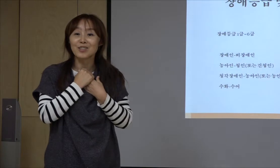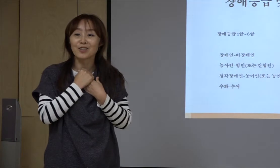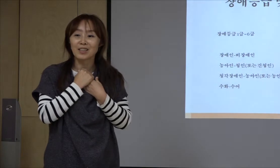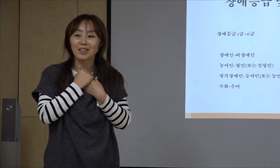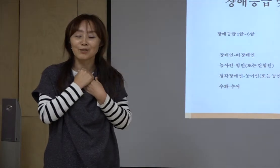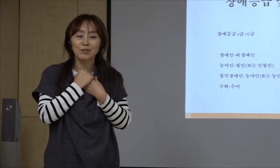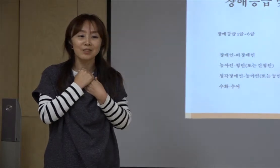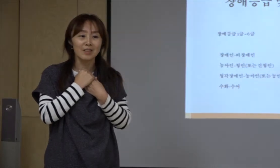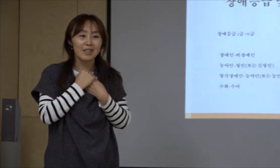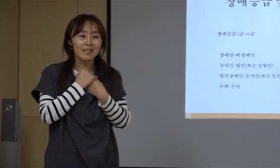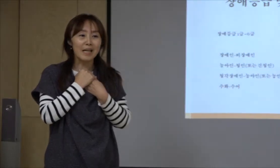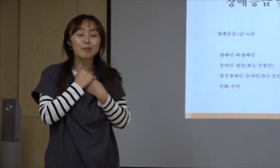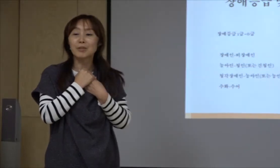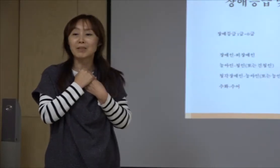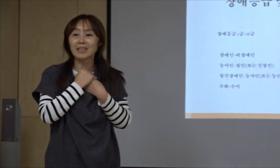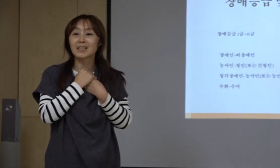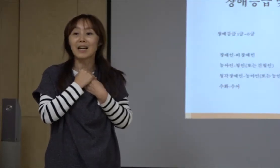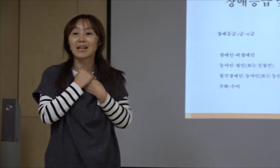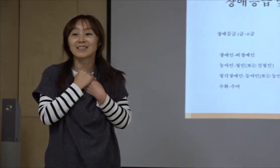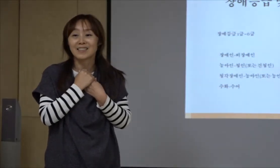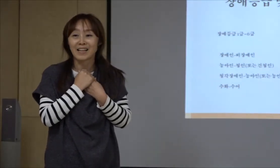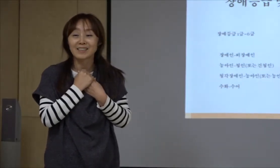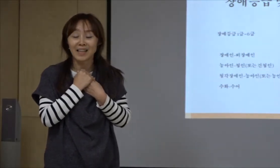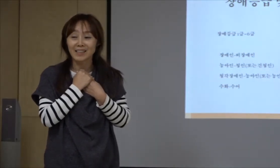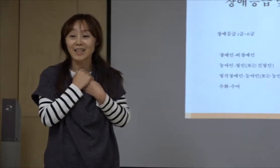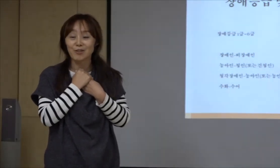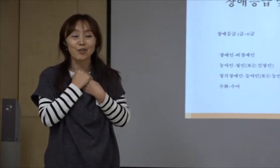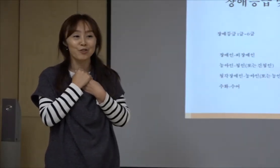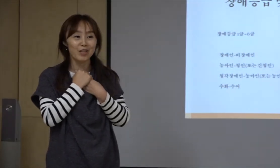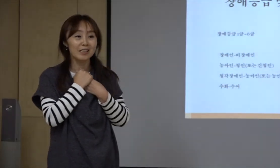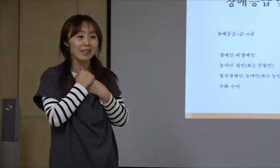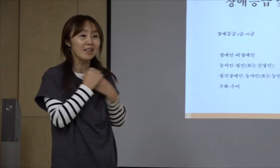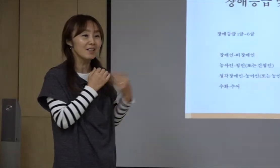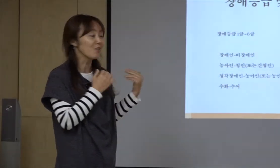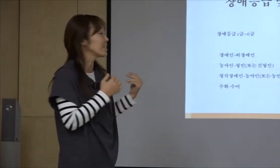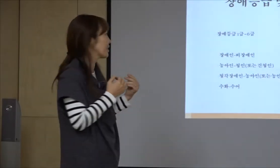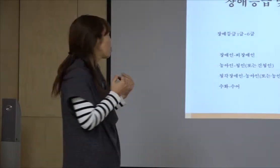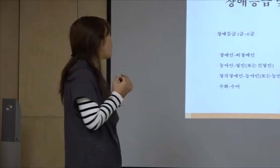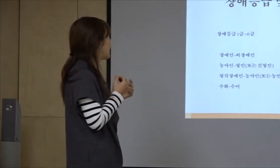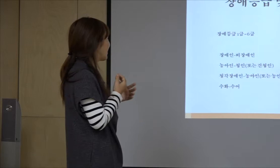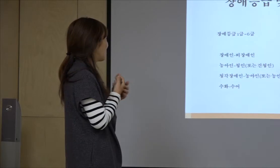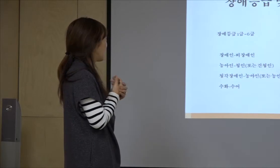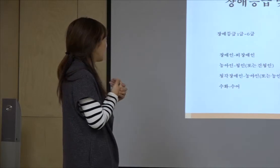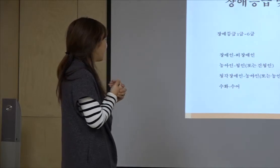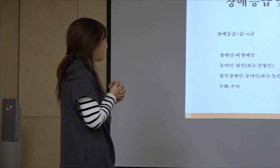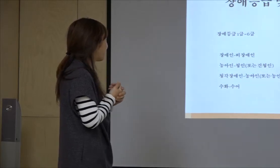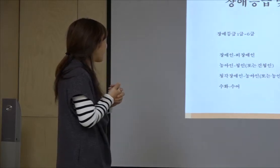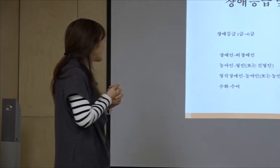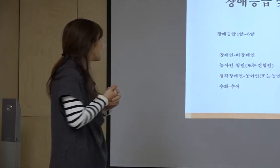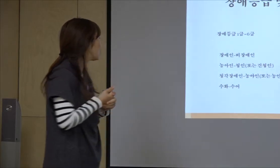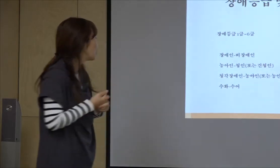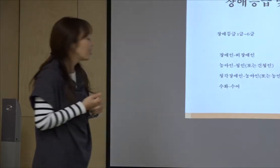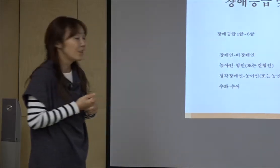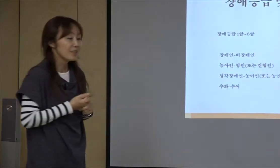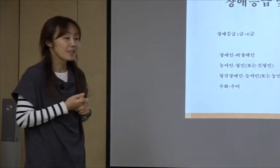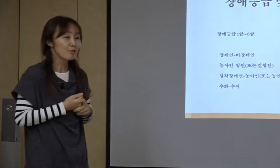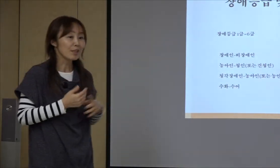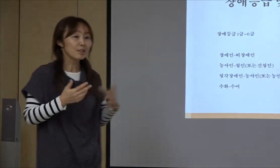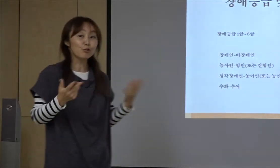개인적인 생각으로는 자부심이 가장 강한 장애인 유형 중에 하나가 청각장애 농아인인 것 같아요. 그리고 이제 우리가 이제